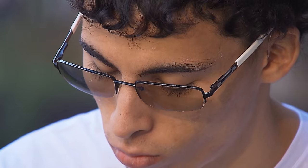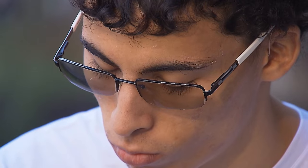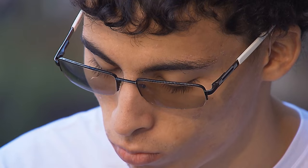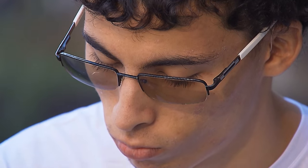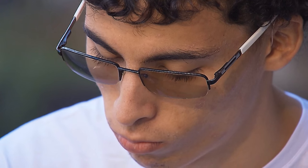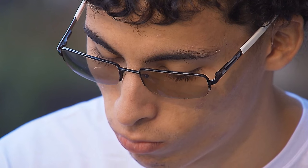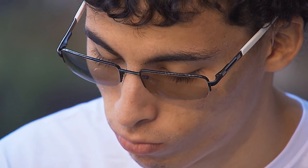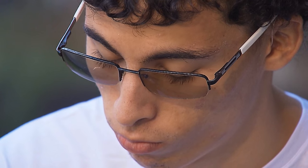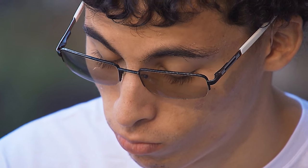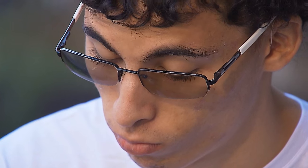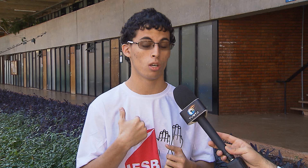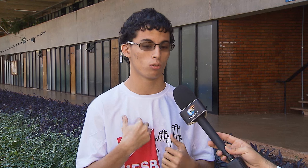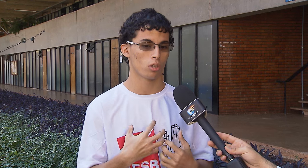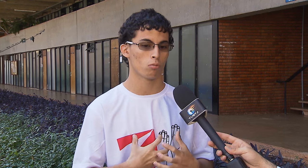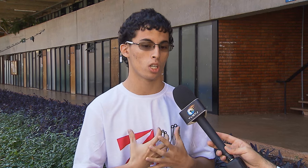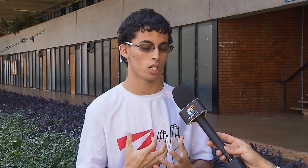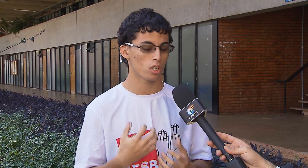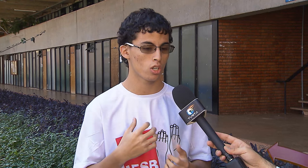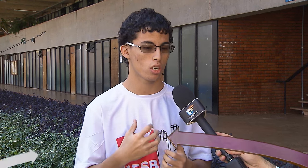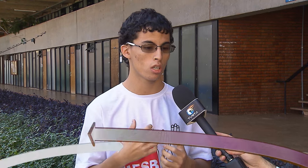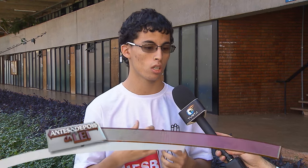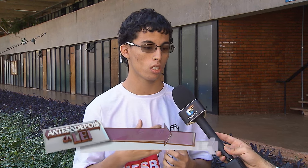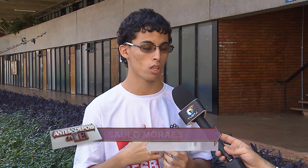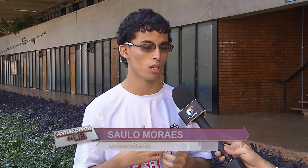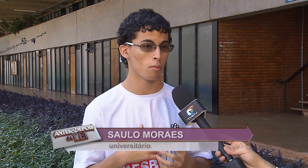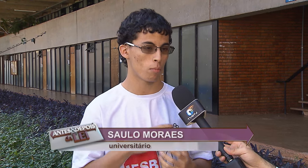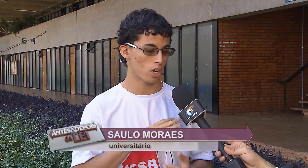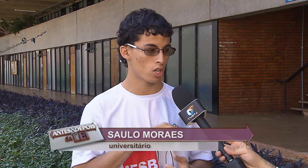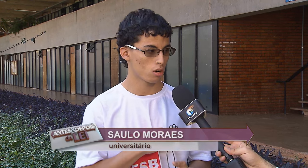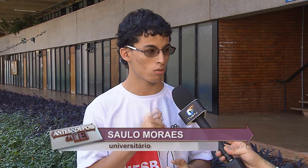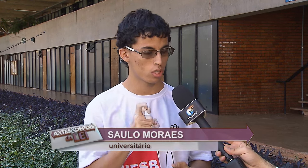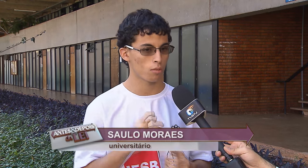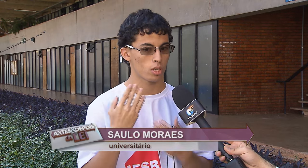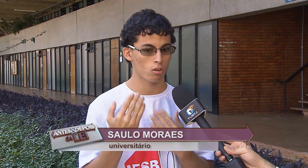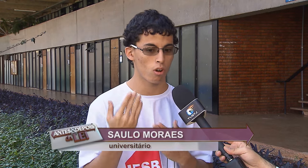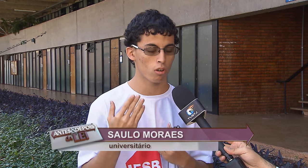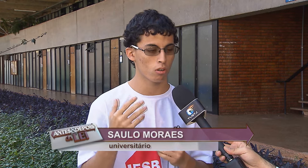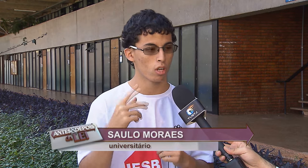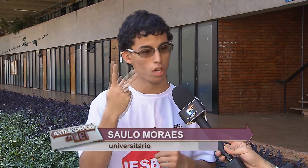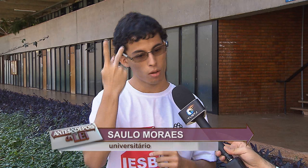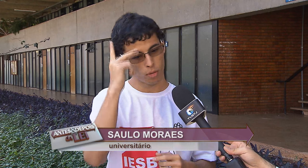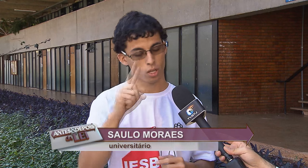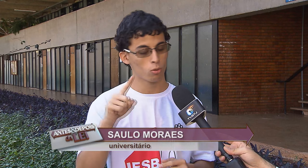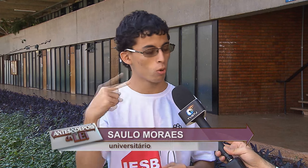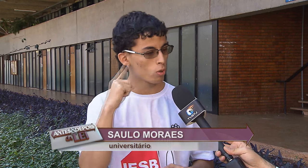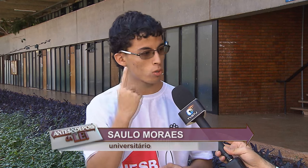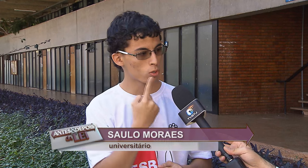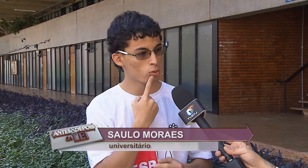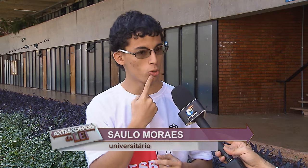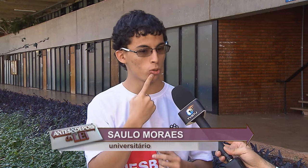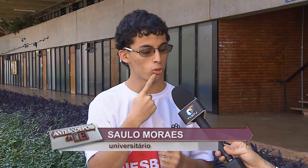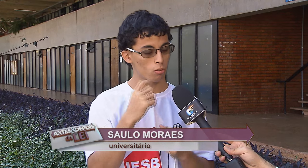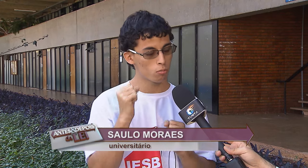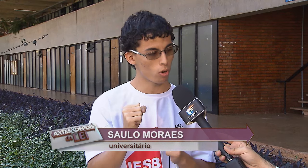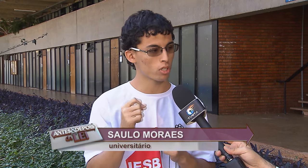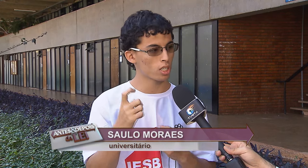particular de Brasília. Eu tenho uma grande paixão de ser psicólogo, para que o outro surdo possa